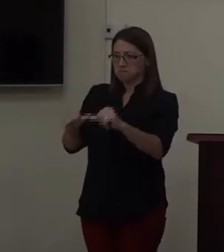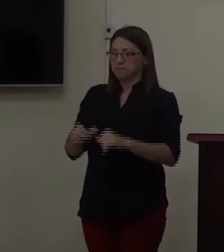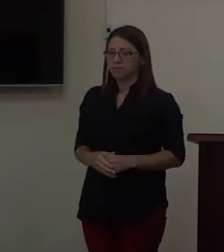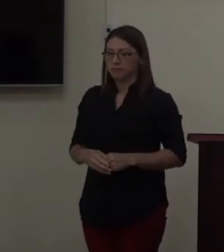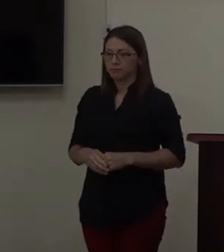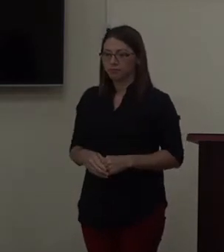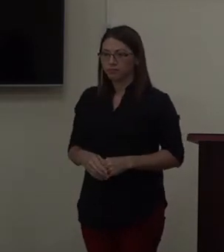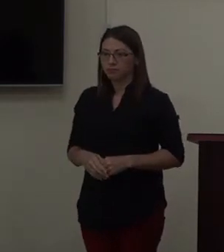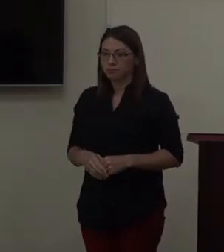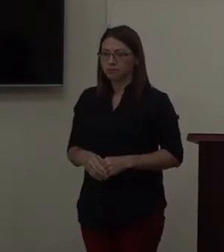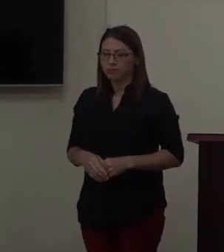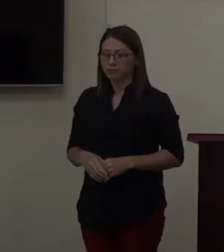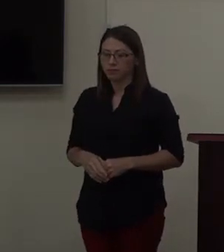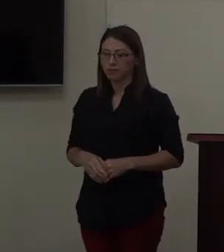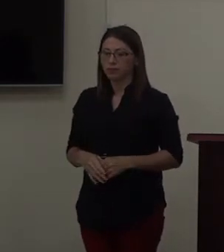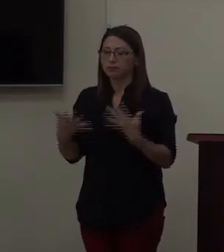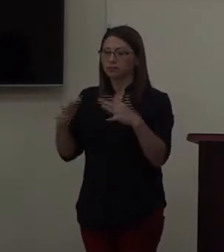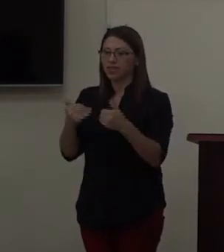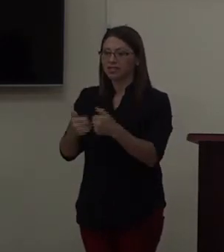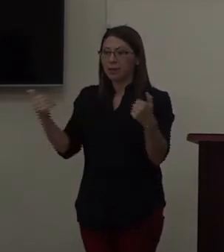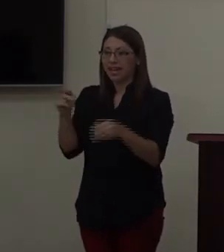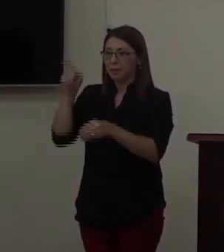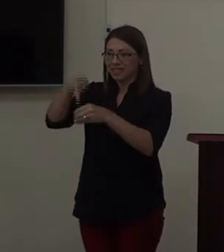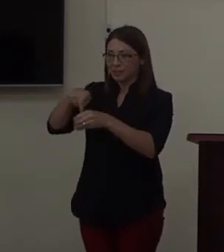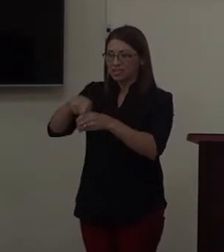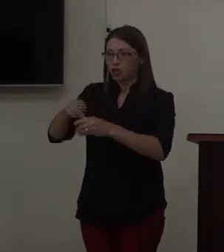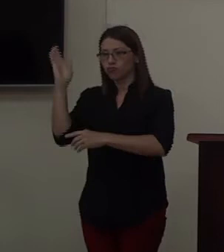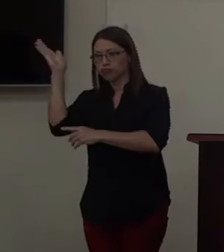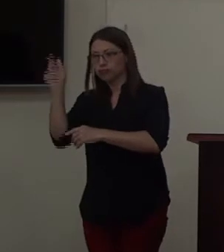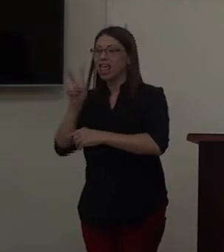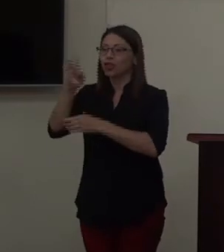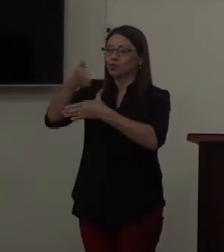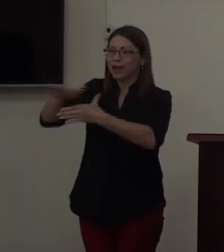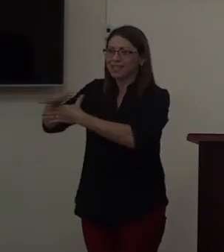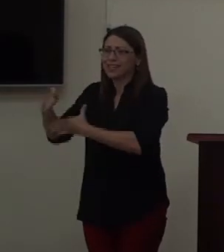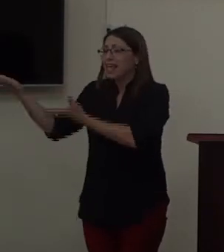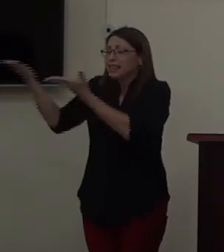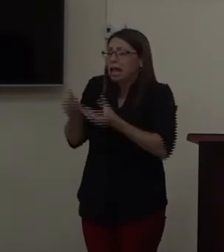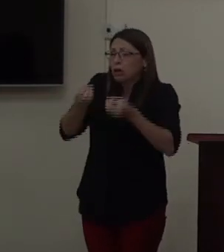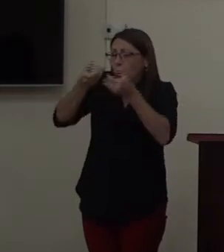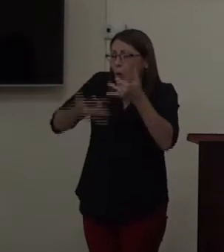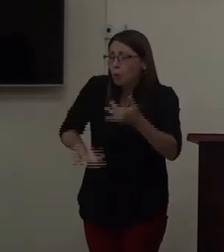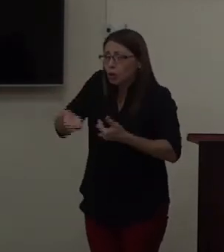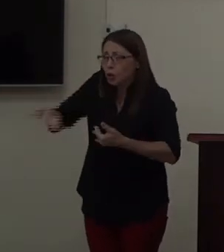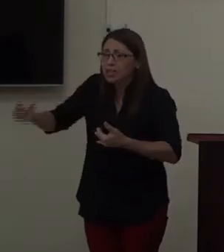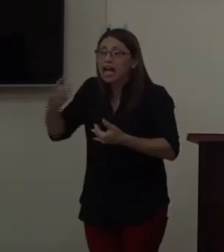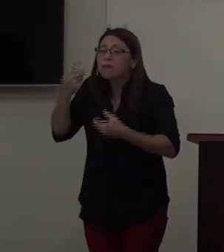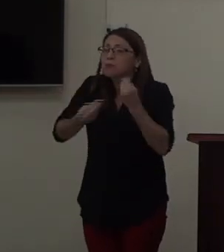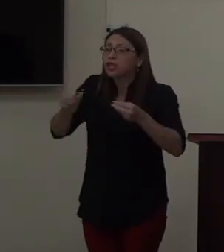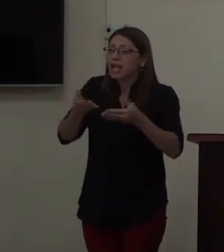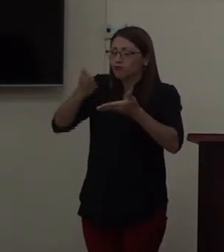separé la participación en dos partes, ahí veremos. Les traigo un montón de cosas, ahí veremos qué cortamos porque les interesa